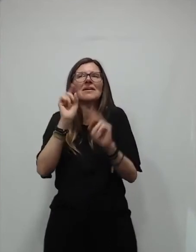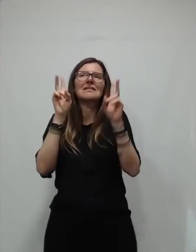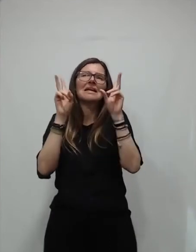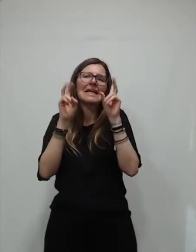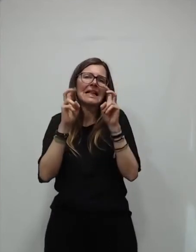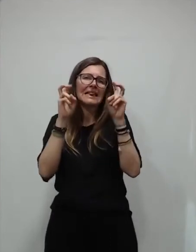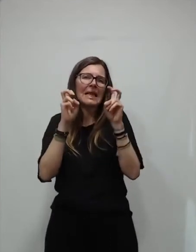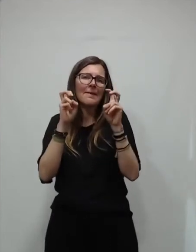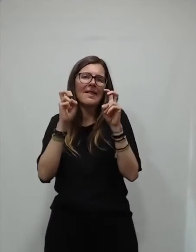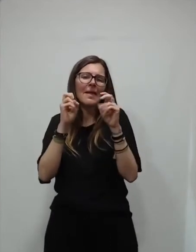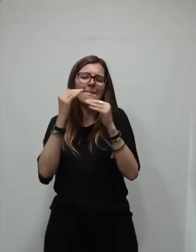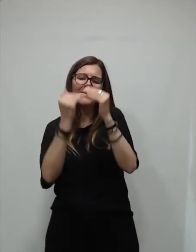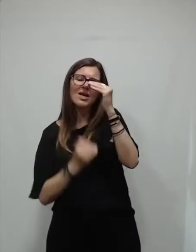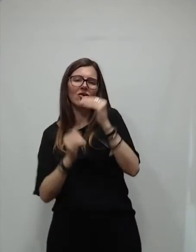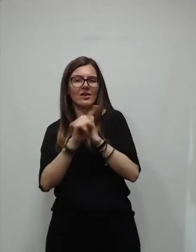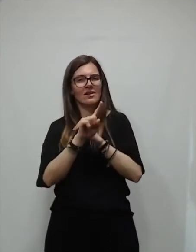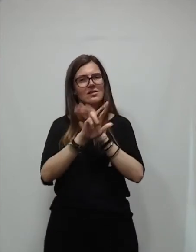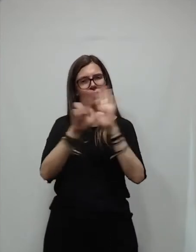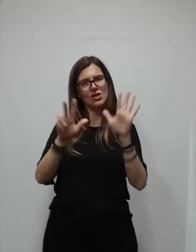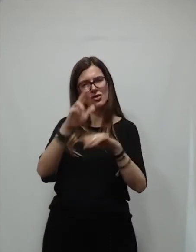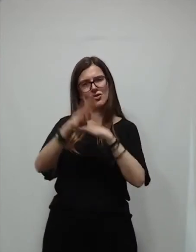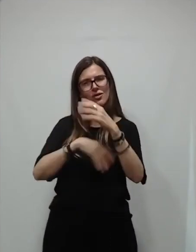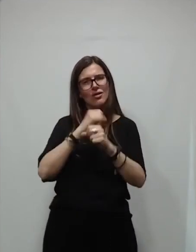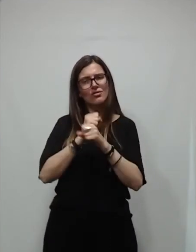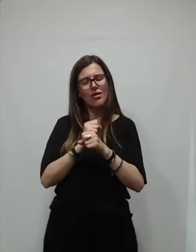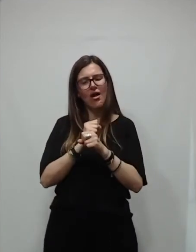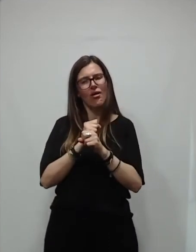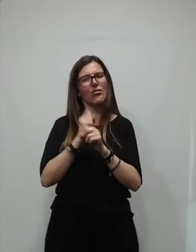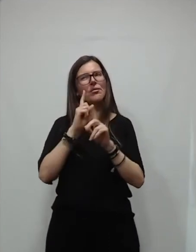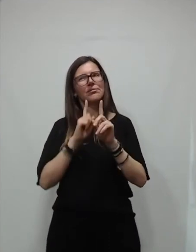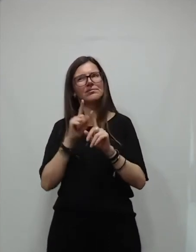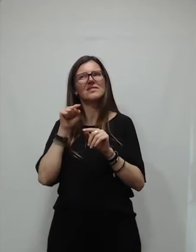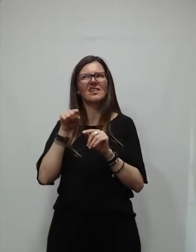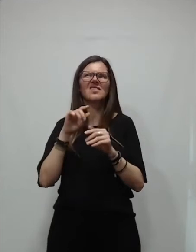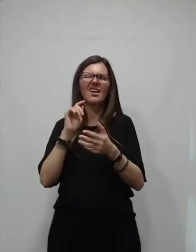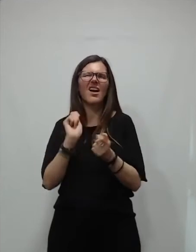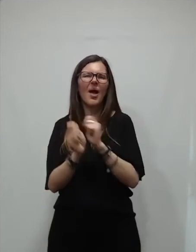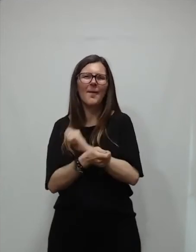sí ha sido reformado por el CNA, por el Código de la Niñez y Adolescencia.